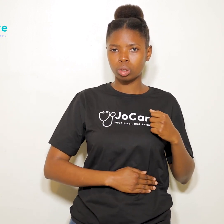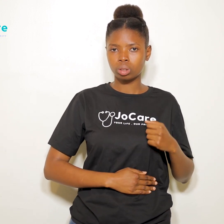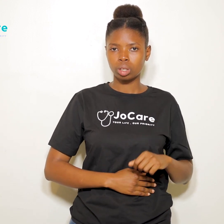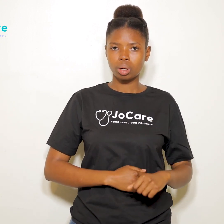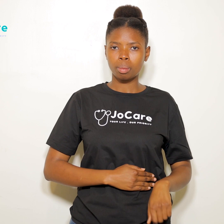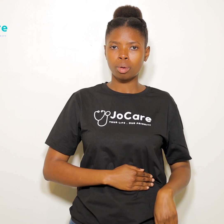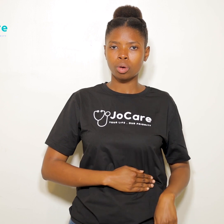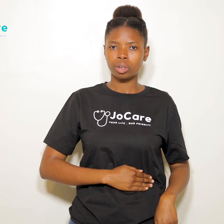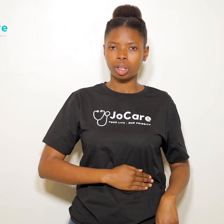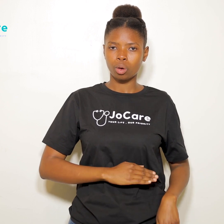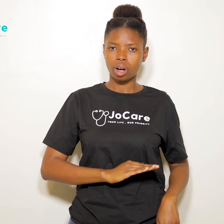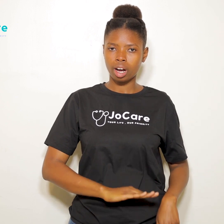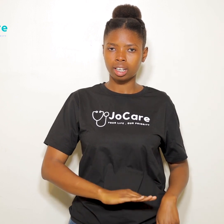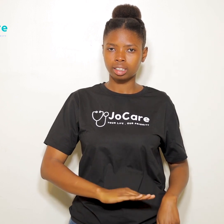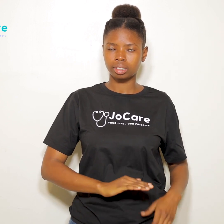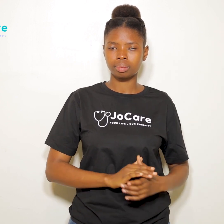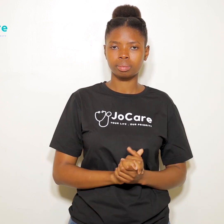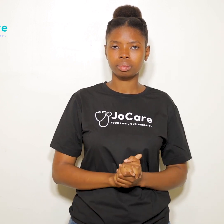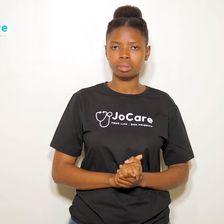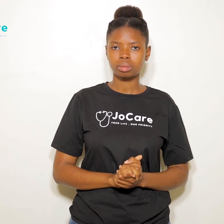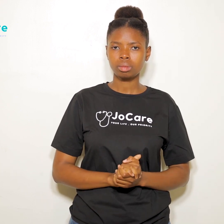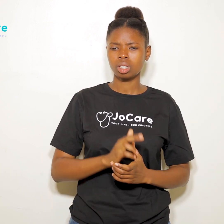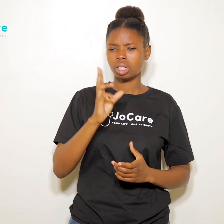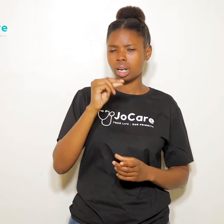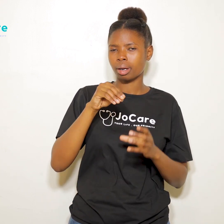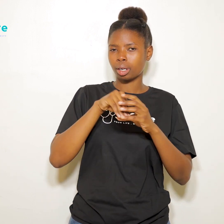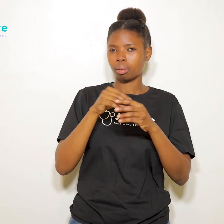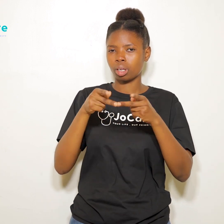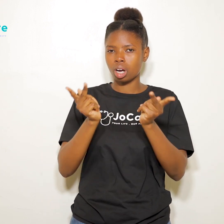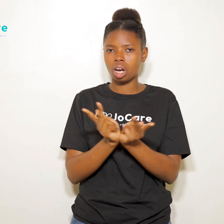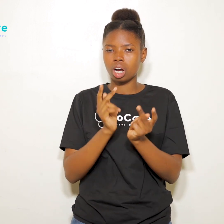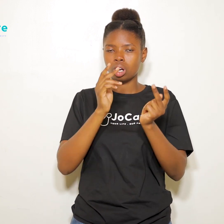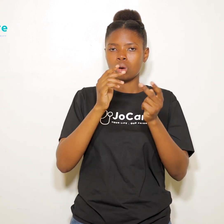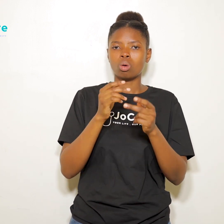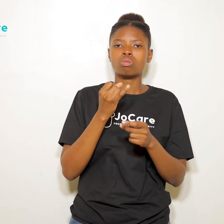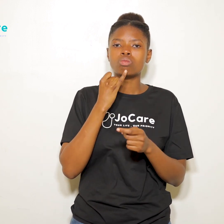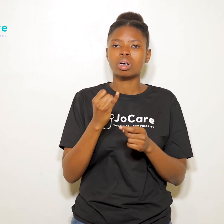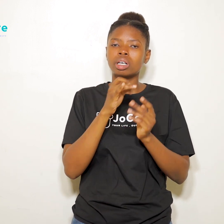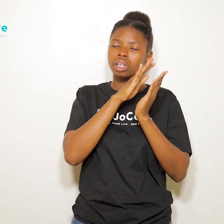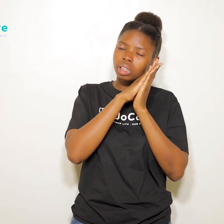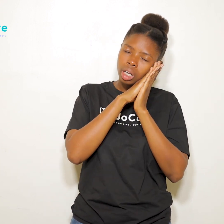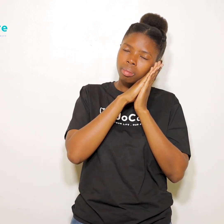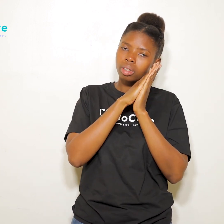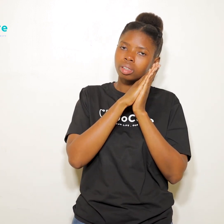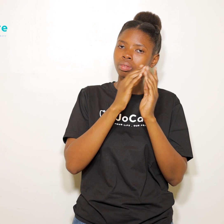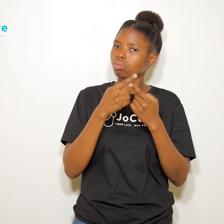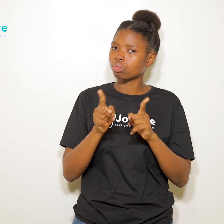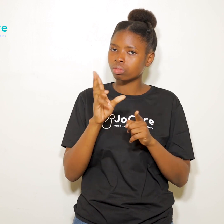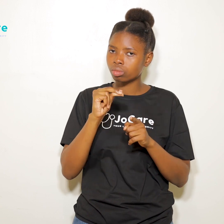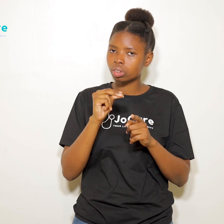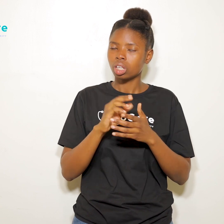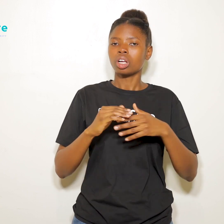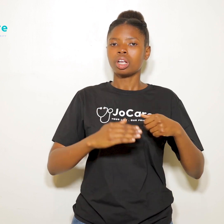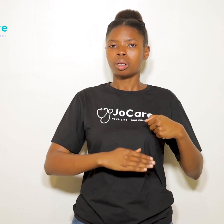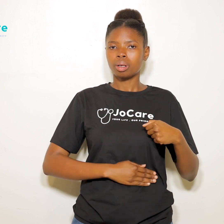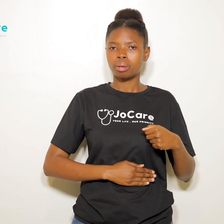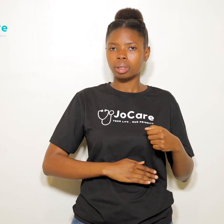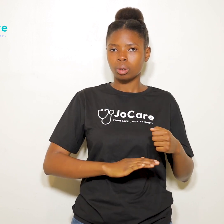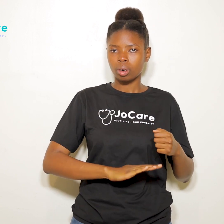nda ibyara Oya, ntabwo ari mu nda ibyara, ahubwo ni ku nda ku gice cyo hasi, ahubwo ku ruhande rumwe cyangwa ibumoso, kuko ariho haba